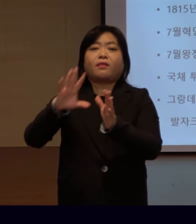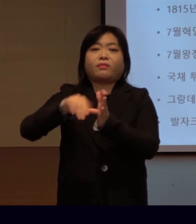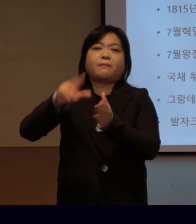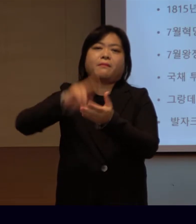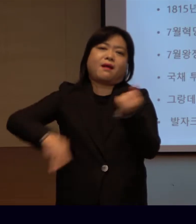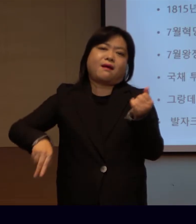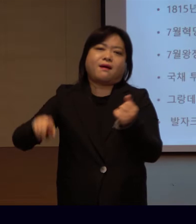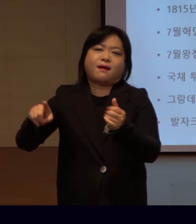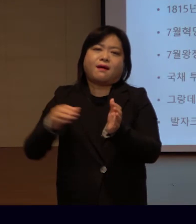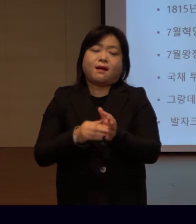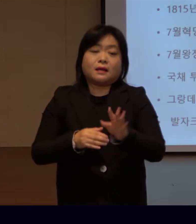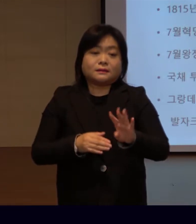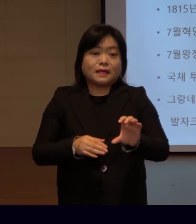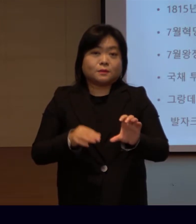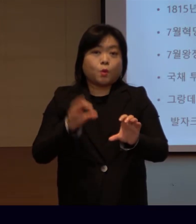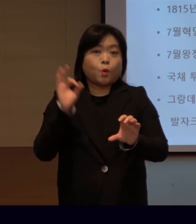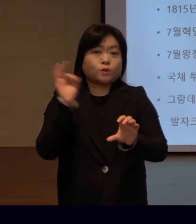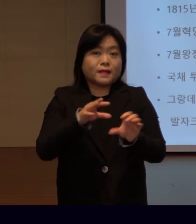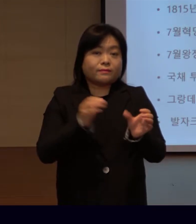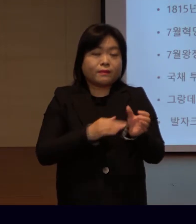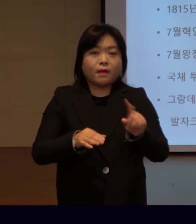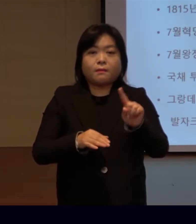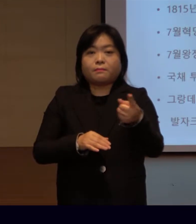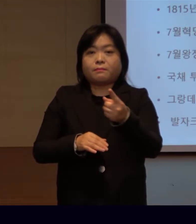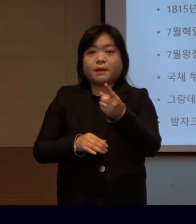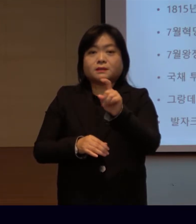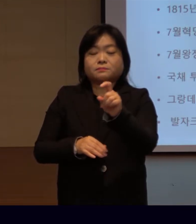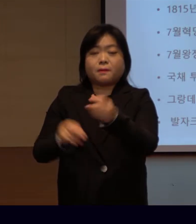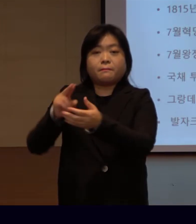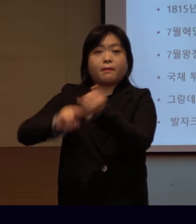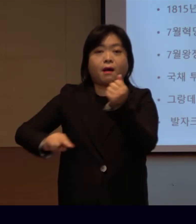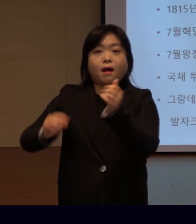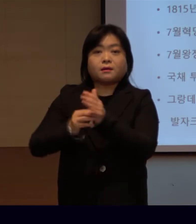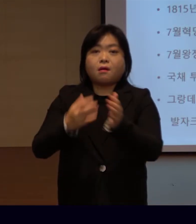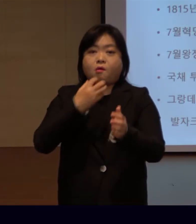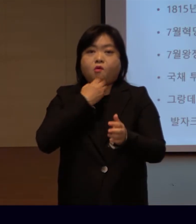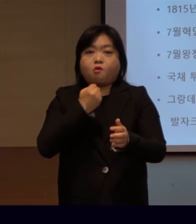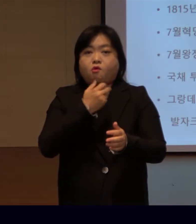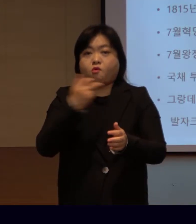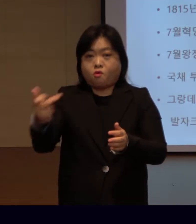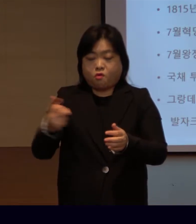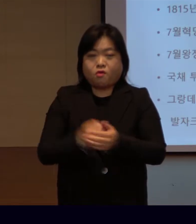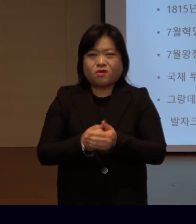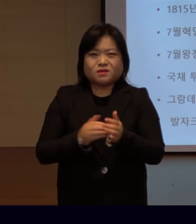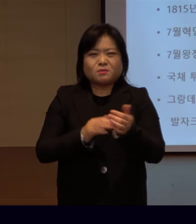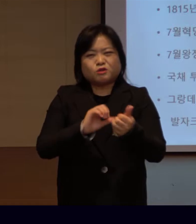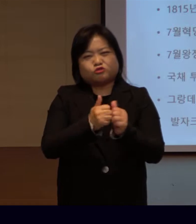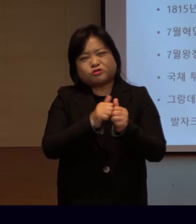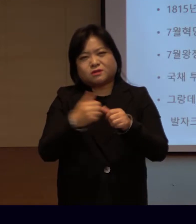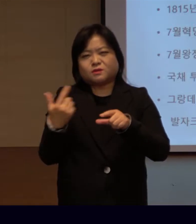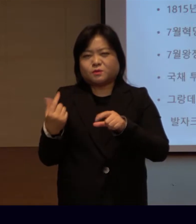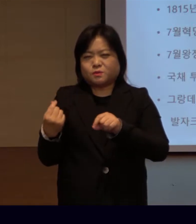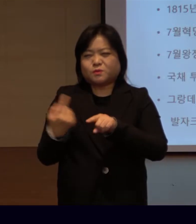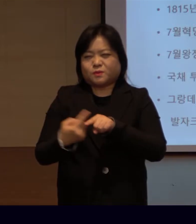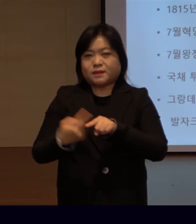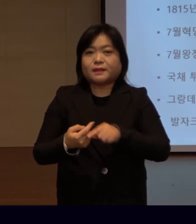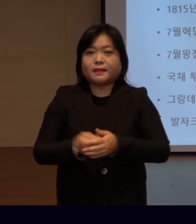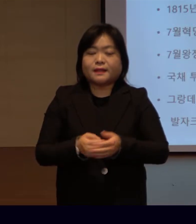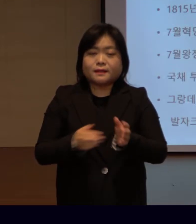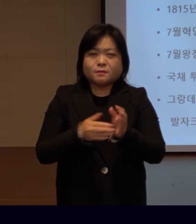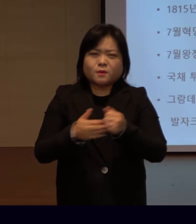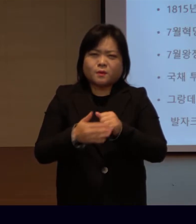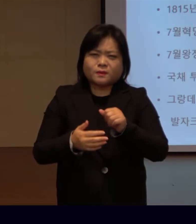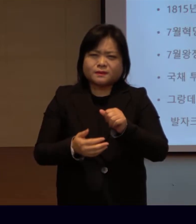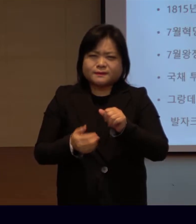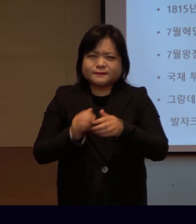그러니까 45프랑에 샀는데 100 몇십 프랑에 파니까 그 이득이 굉장히 그러니까 주식이랑 똑같아요. 말하자면. 그러니까 그거를